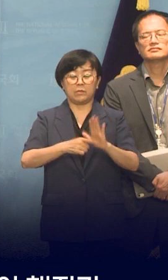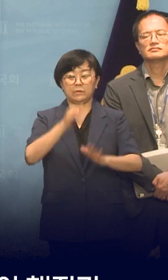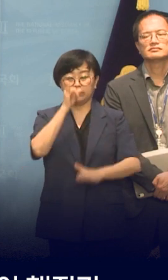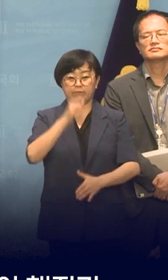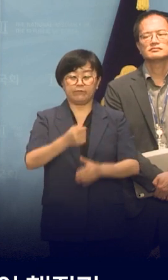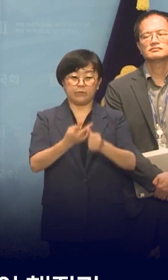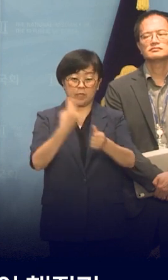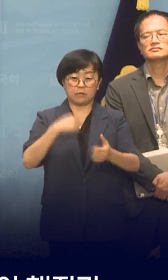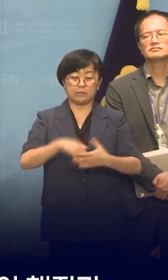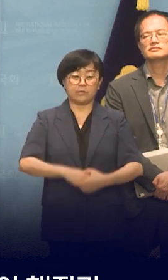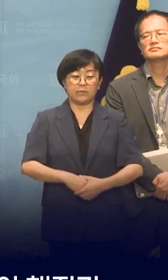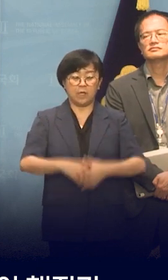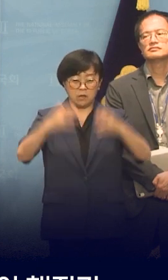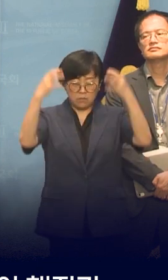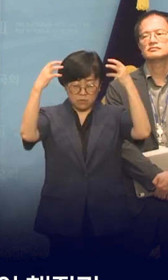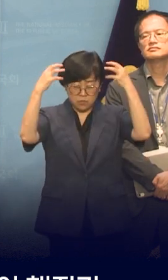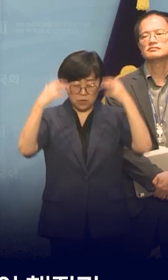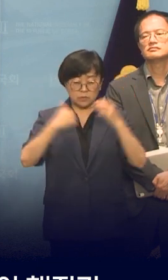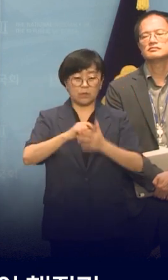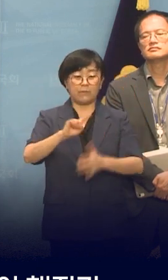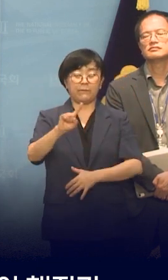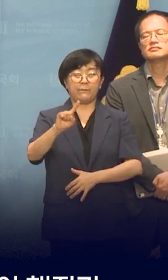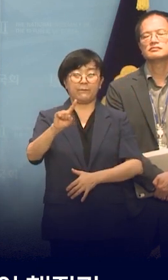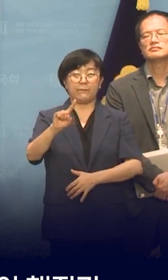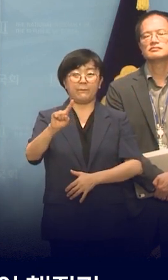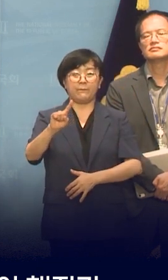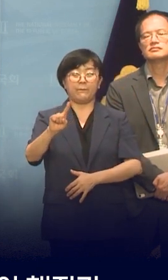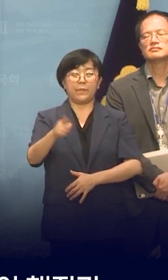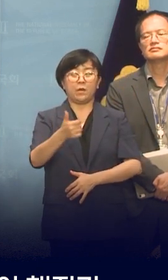또 폭염 속에서 159km